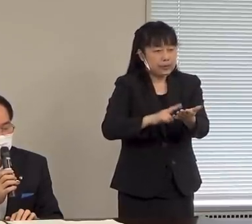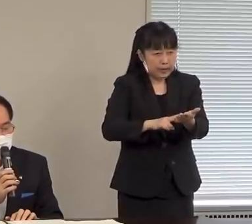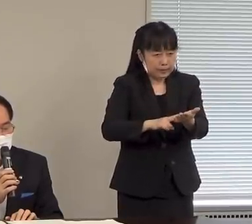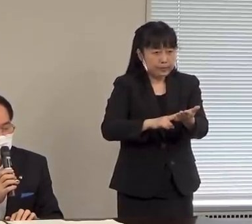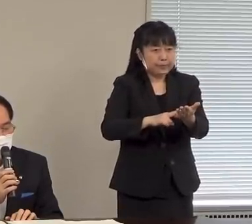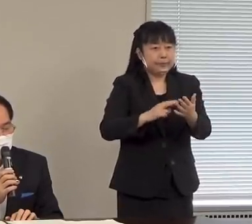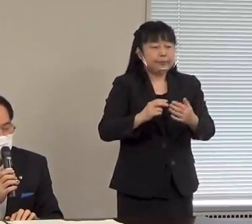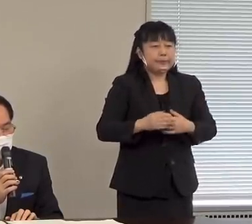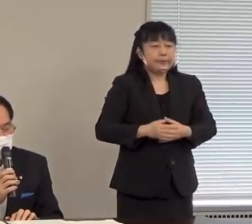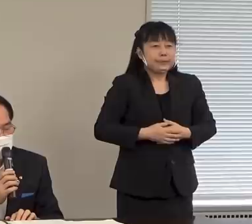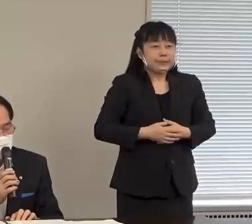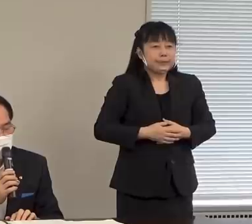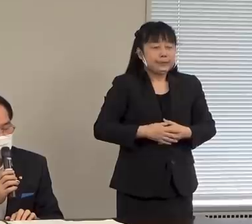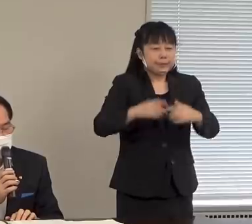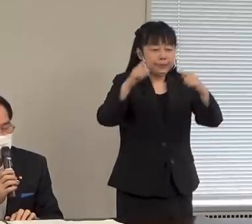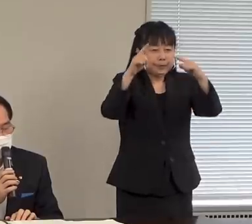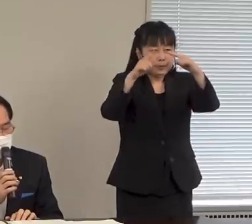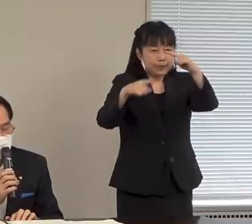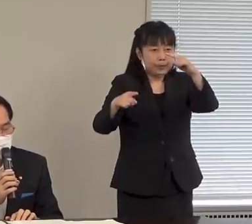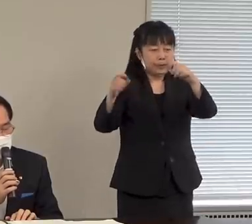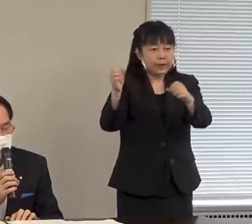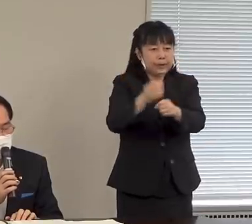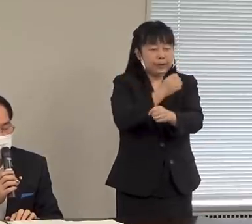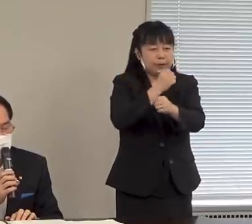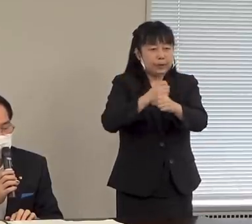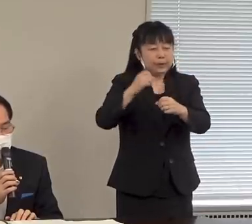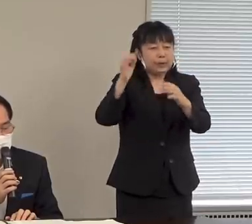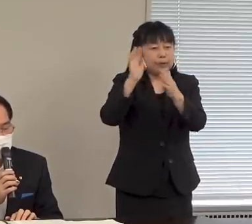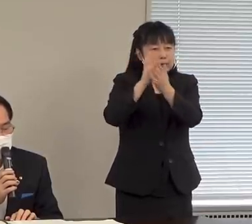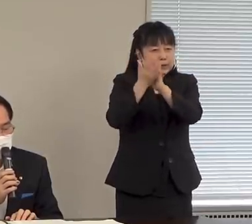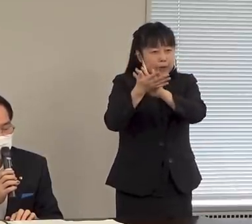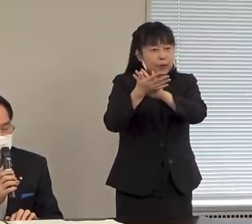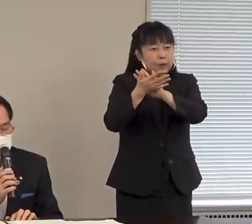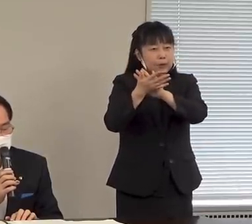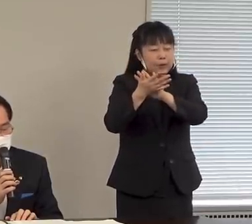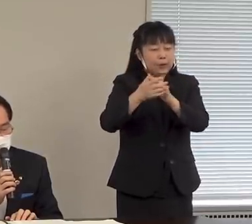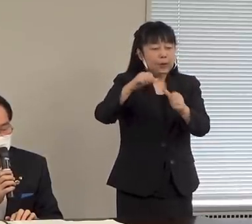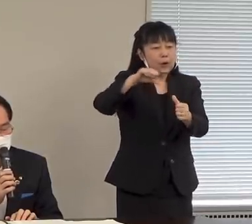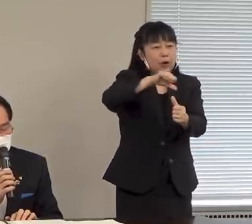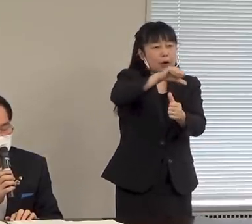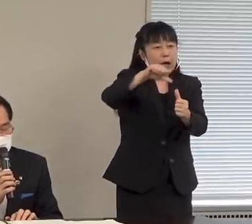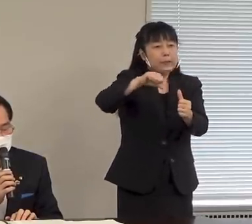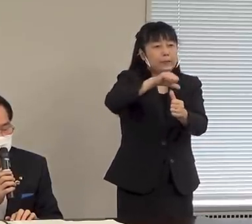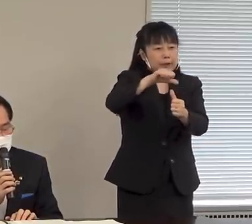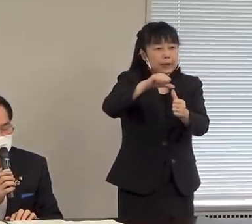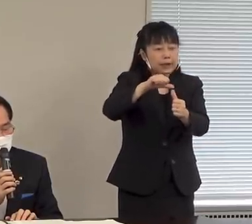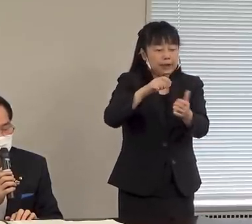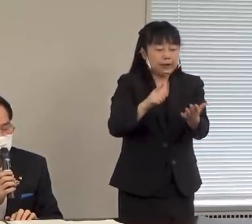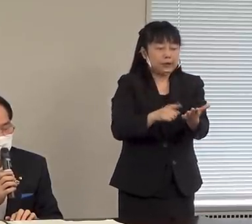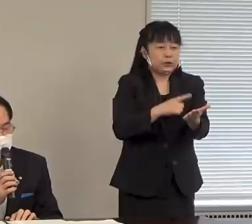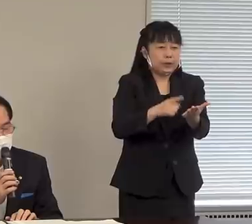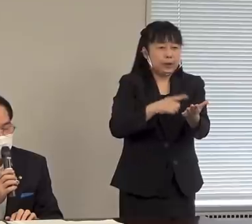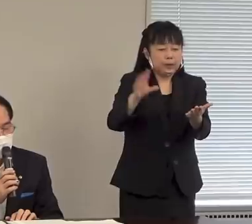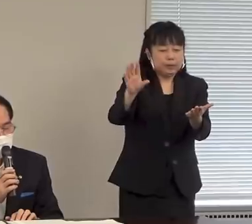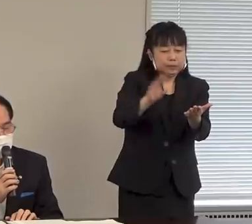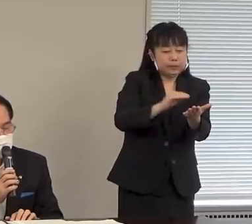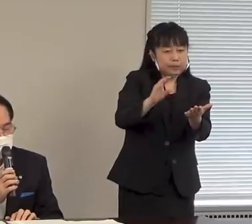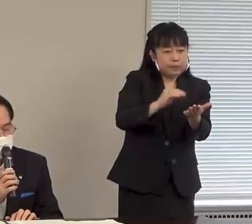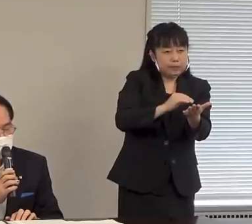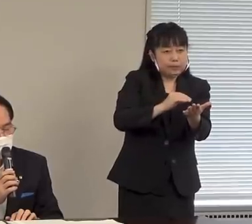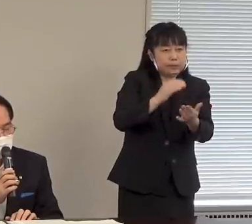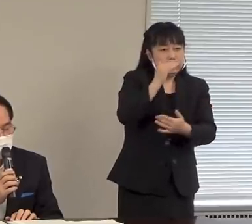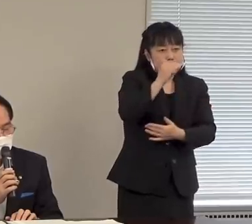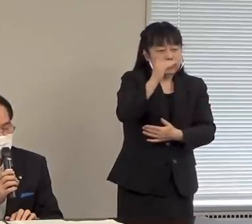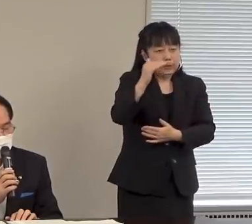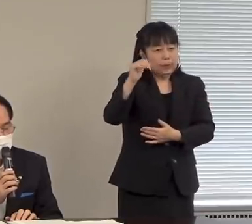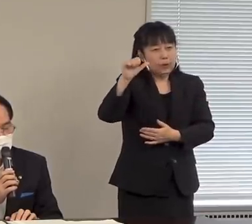のいわゆる接触確認アプリ COCOA をインストールすることを促していただきたい。主